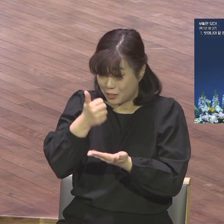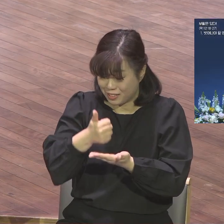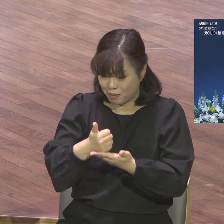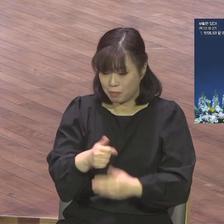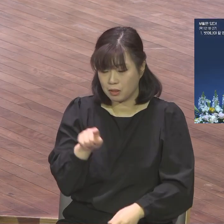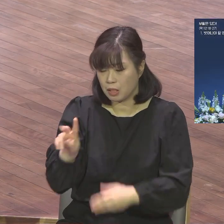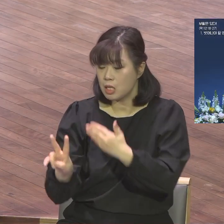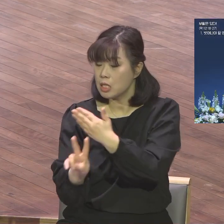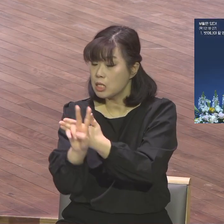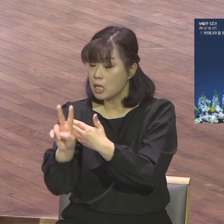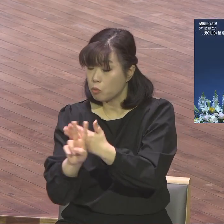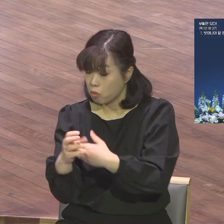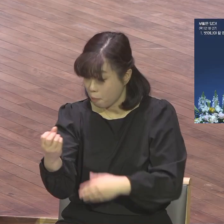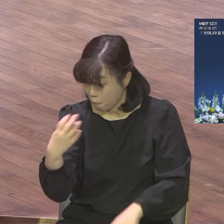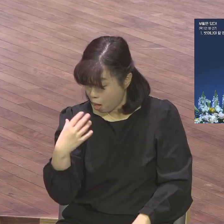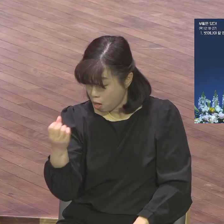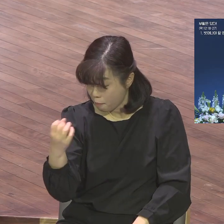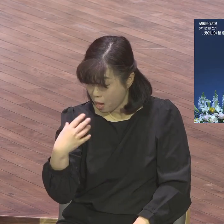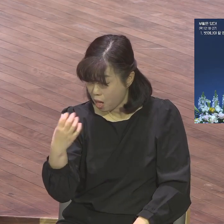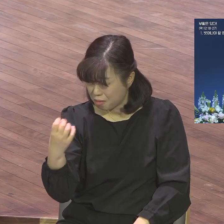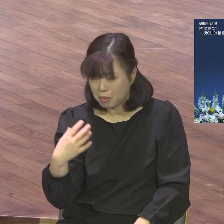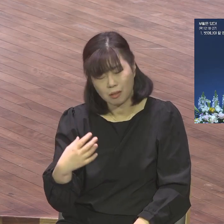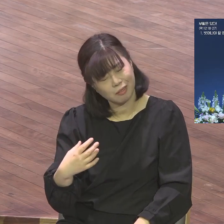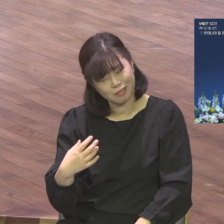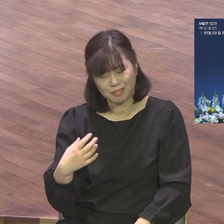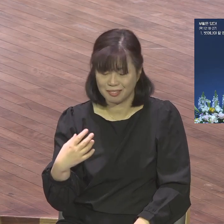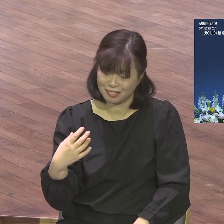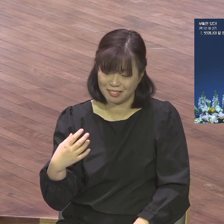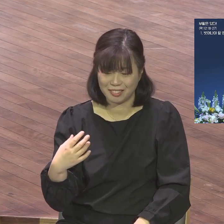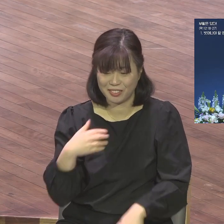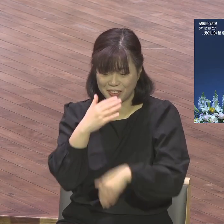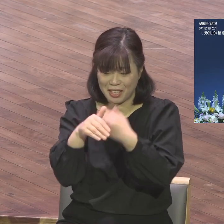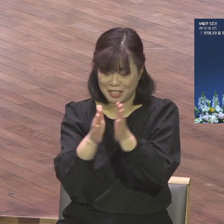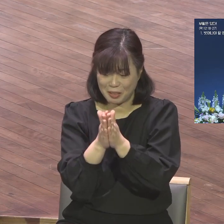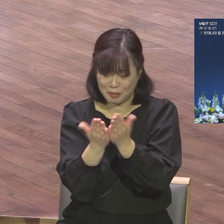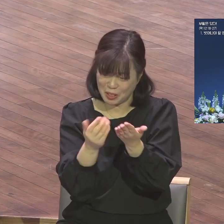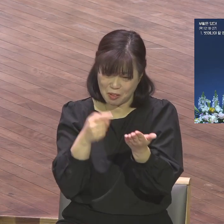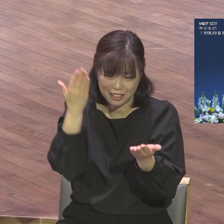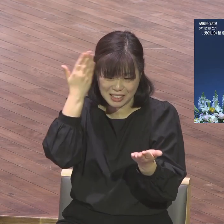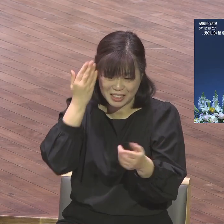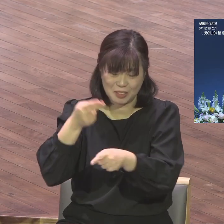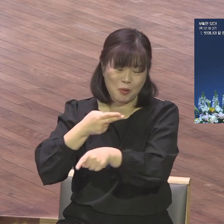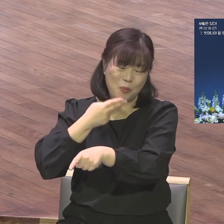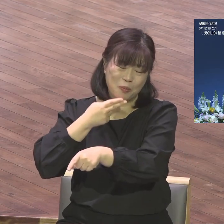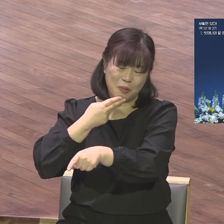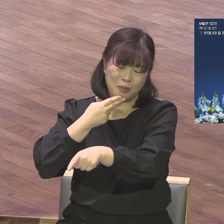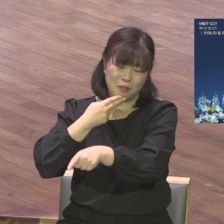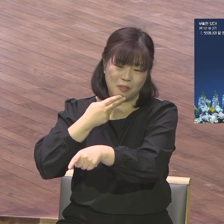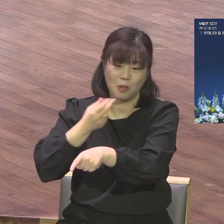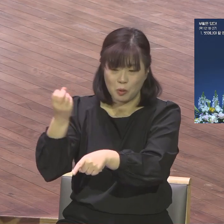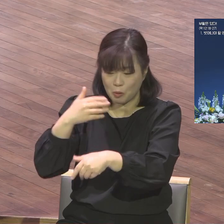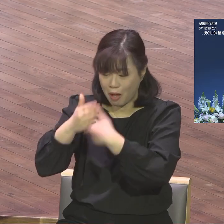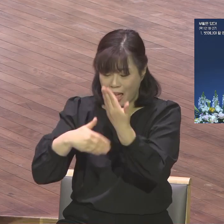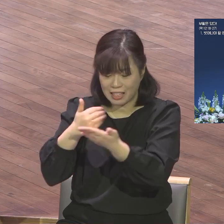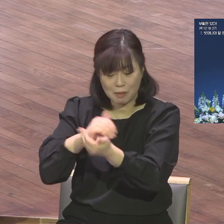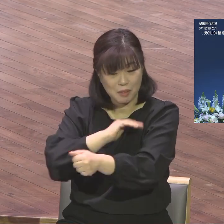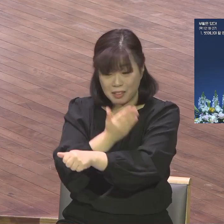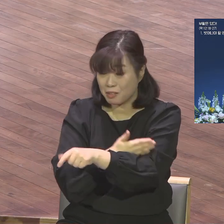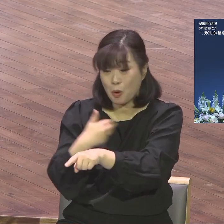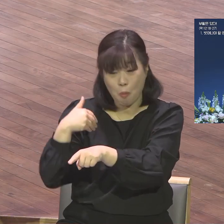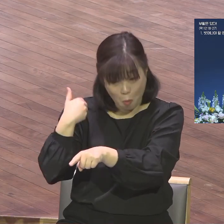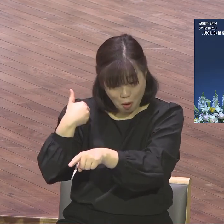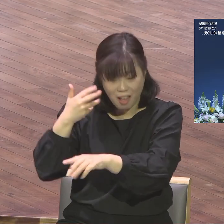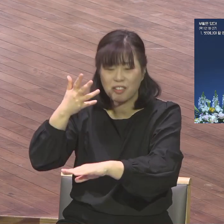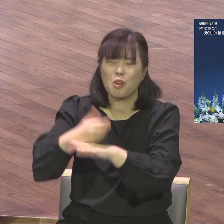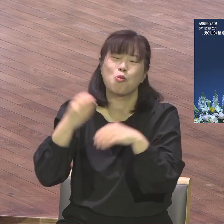사두개인들이 성경의 내용도 하나님의 능력도 알지 못하고 오해했다고 말씀하시면서 특별히 이들이 크게 오해하고